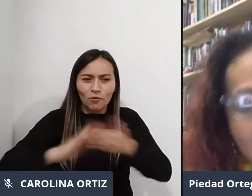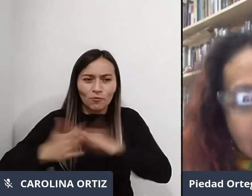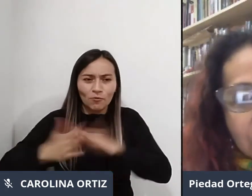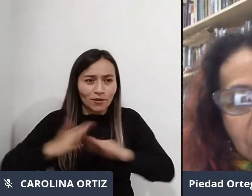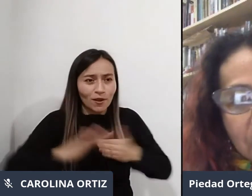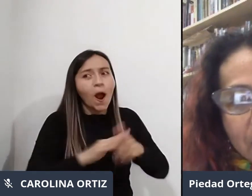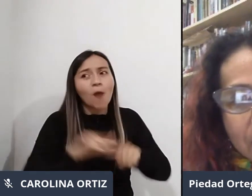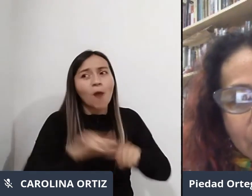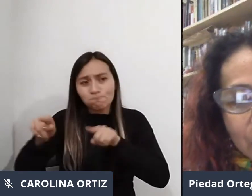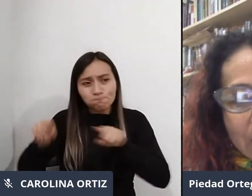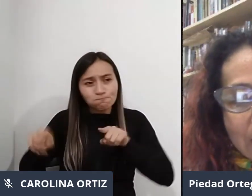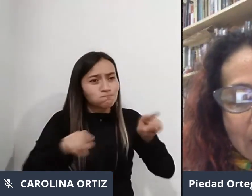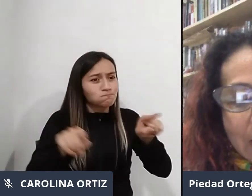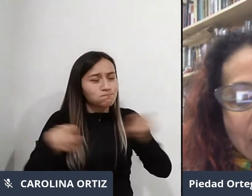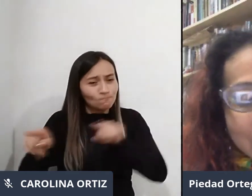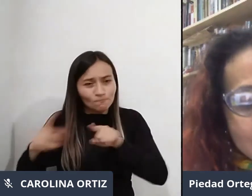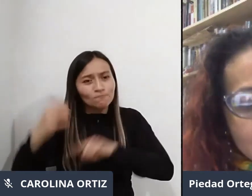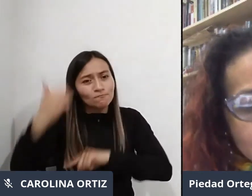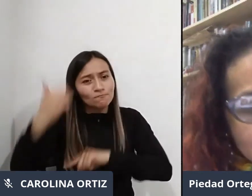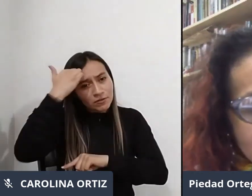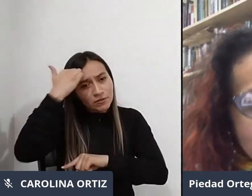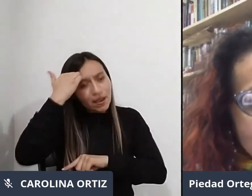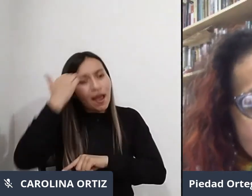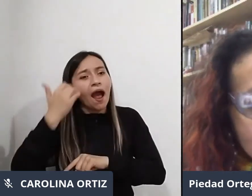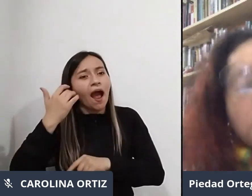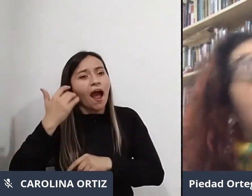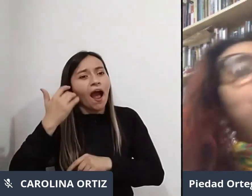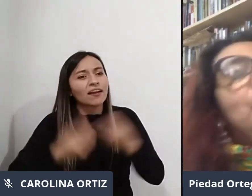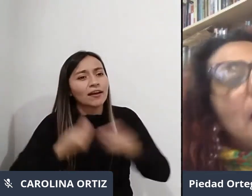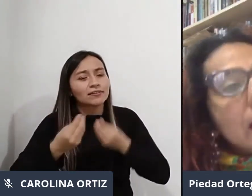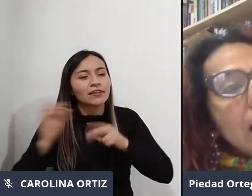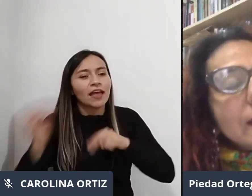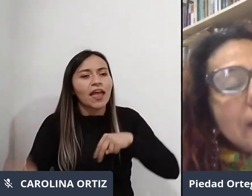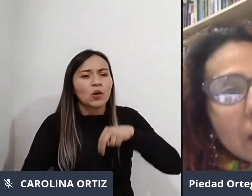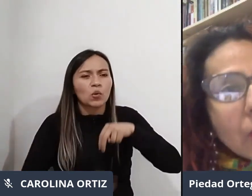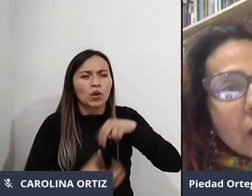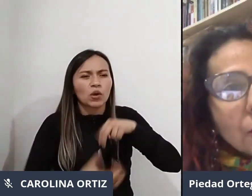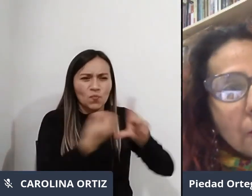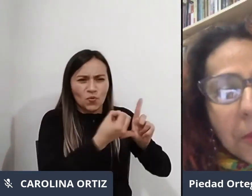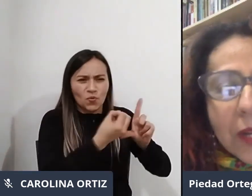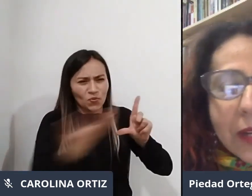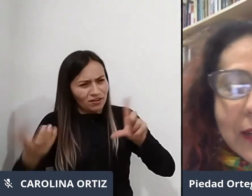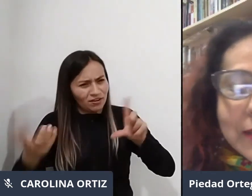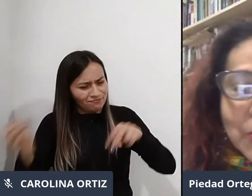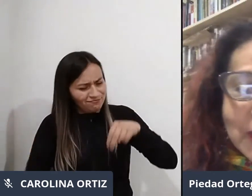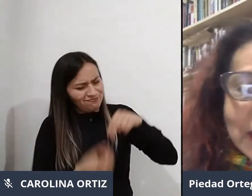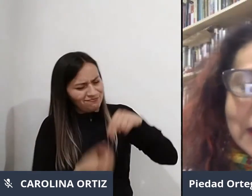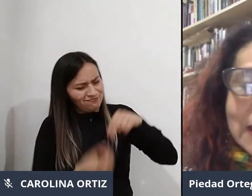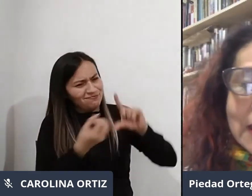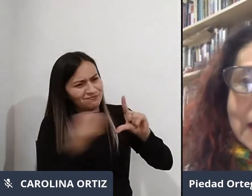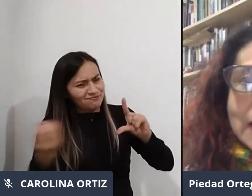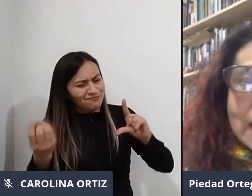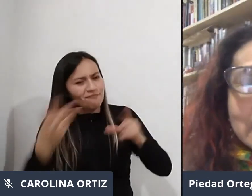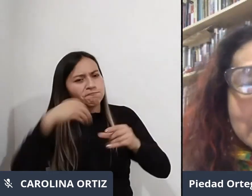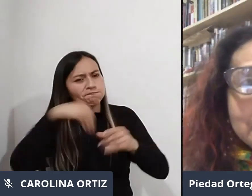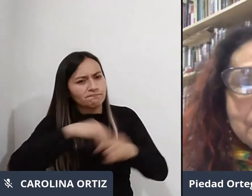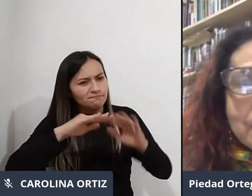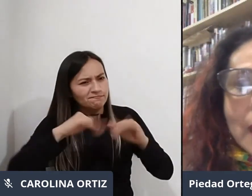haciendo educación popular en la escuela. ¿Qué significa hacer popular, hacer educación popular en la escuela?